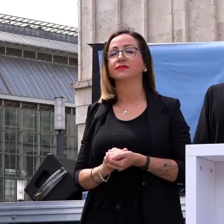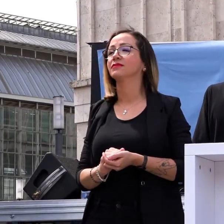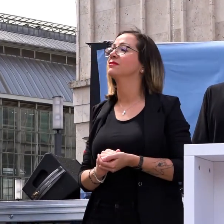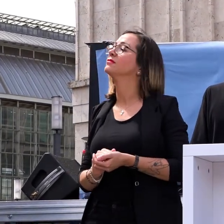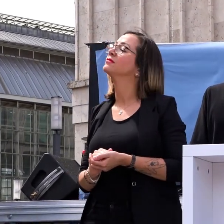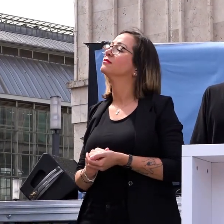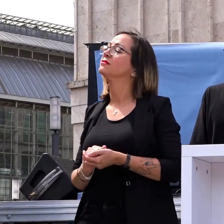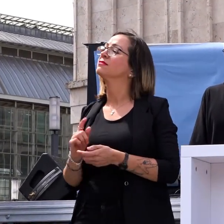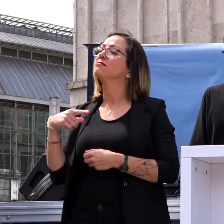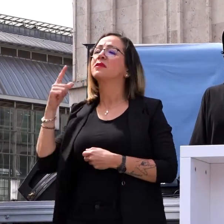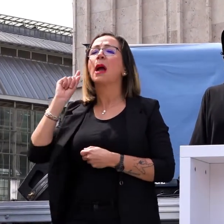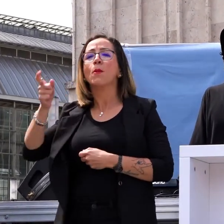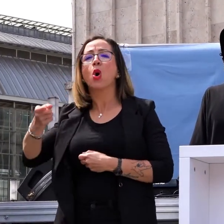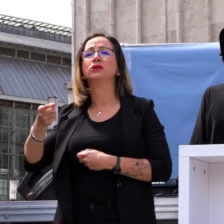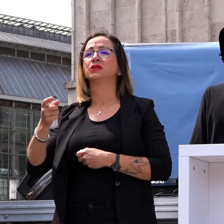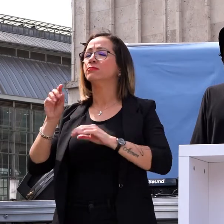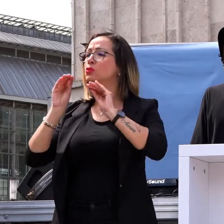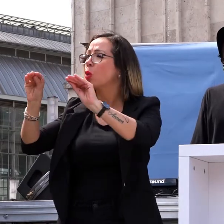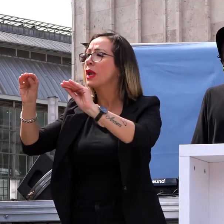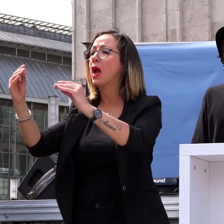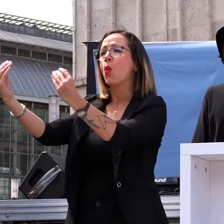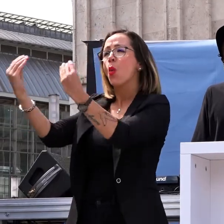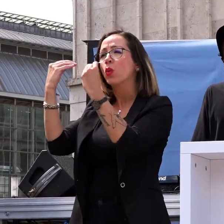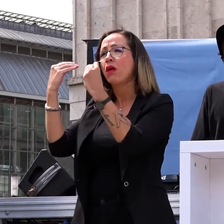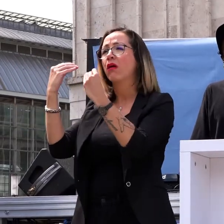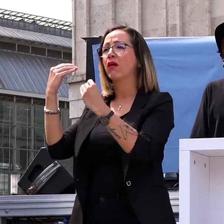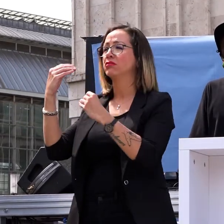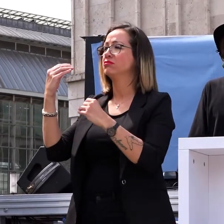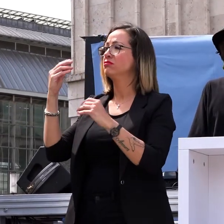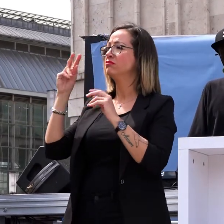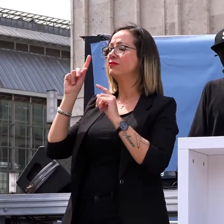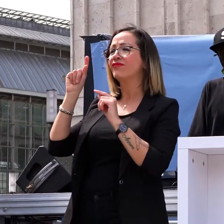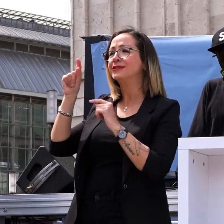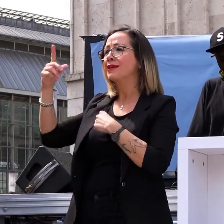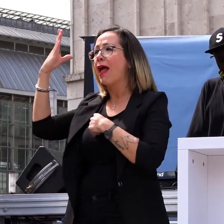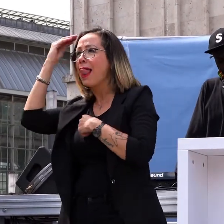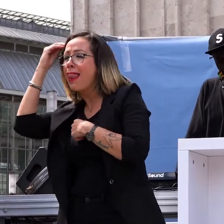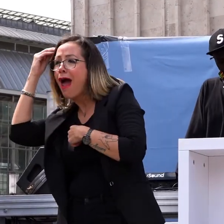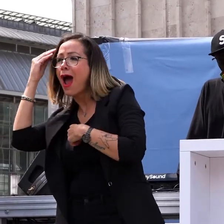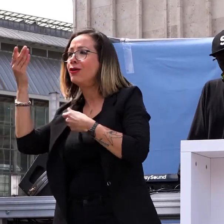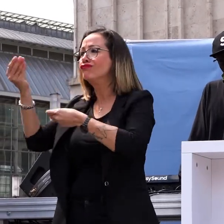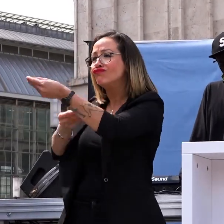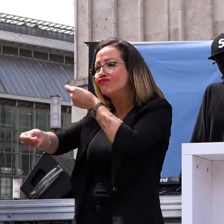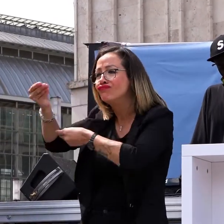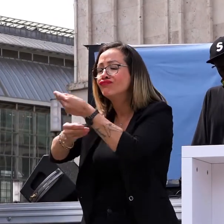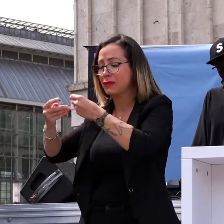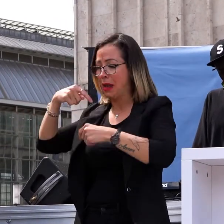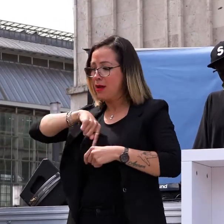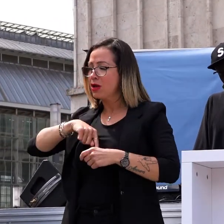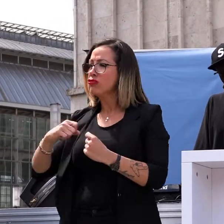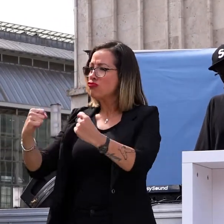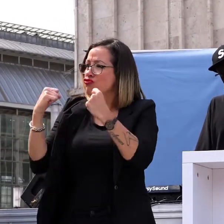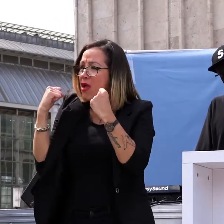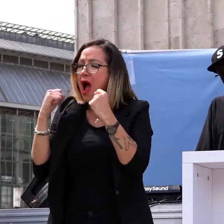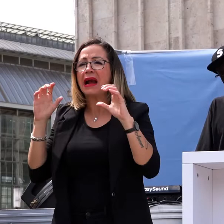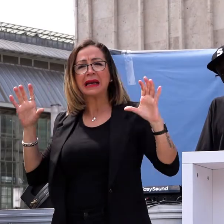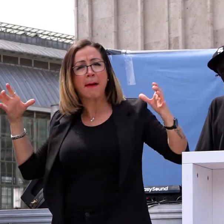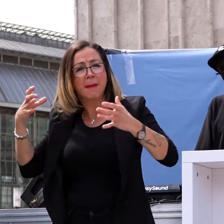Wir müssen uns gegenseitig unterrichten, voneinander lernen und unsere Suche nach mentaler Stärke gemeinsam